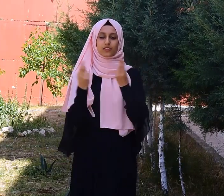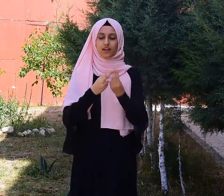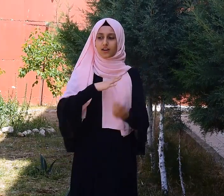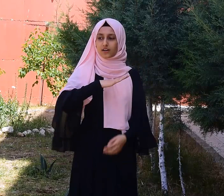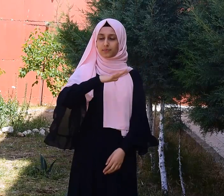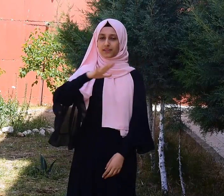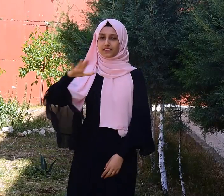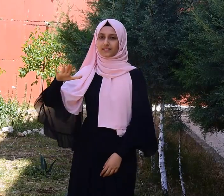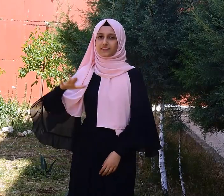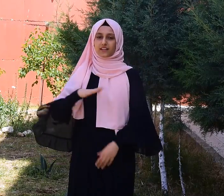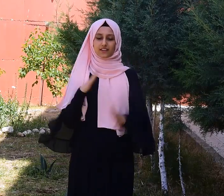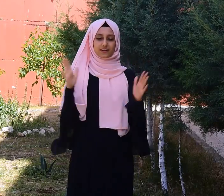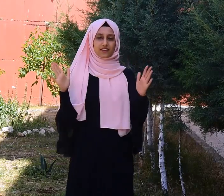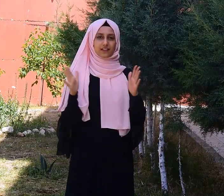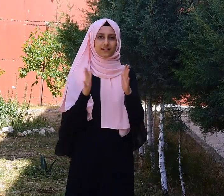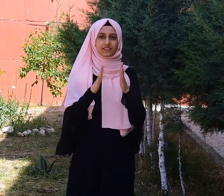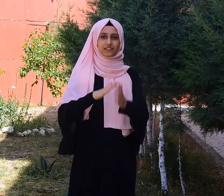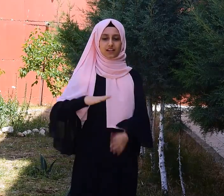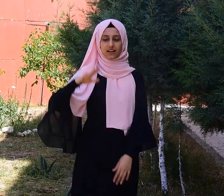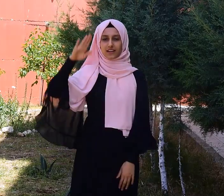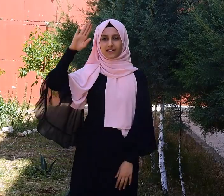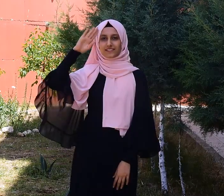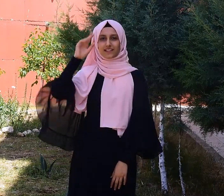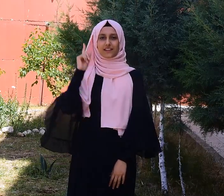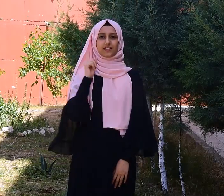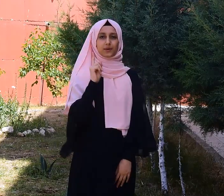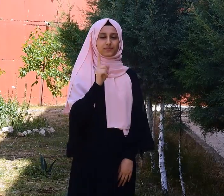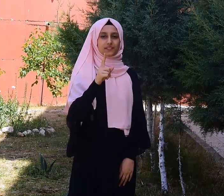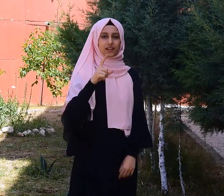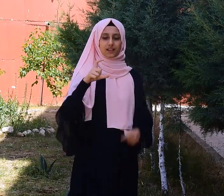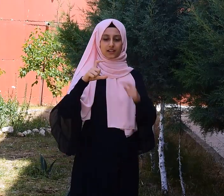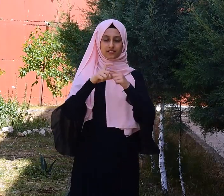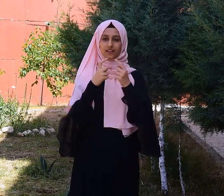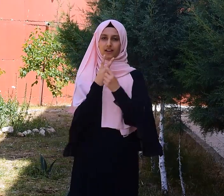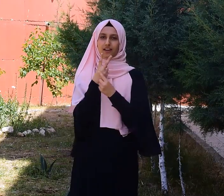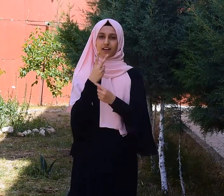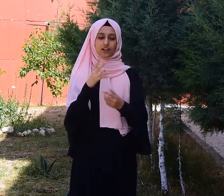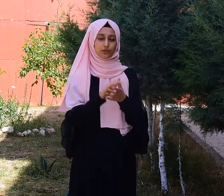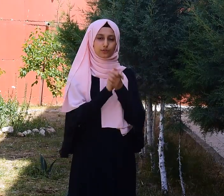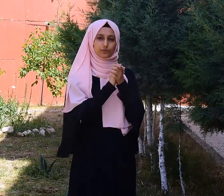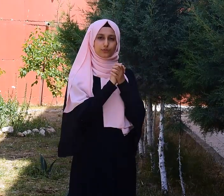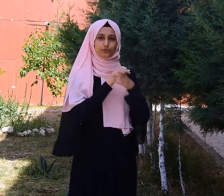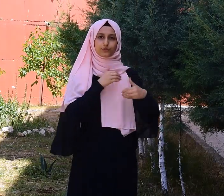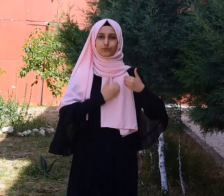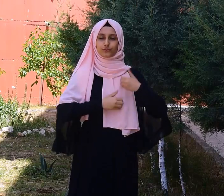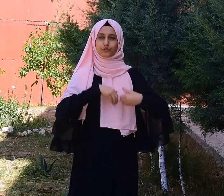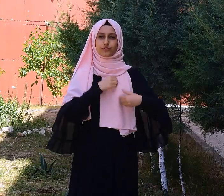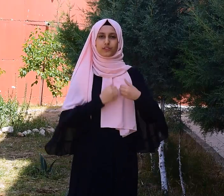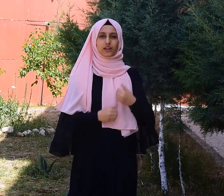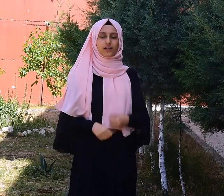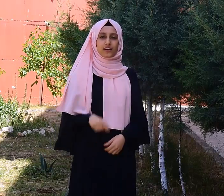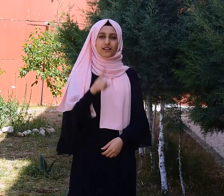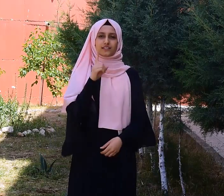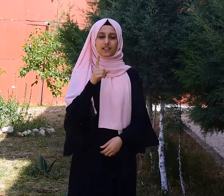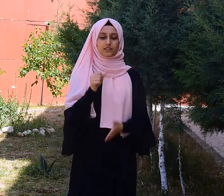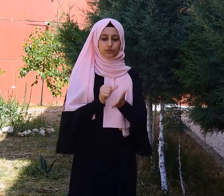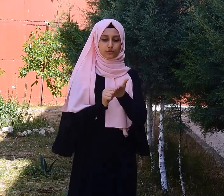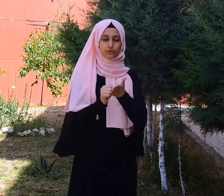dünya bizlere dar. Selam sana ey kutlu yar. Sensin